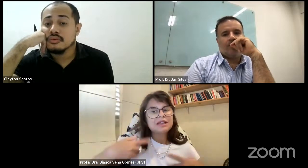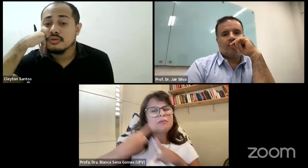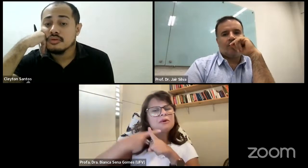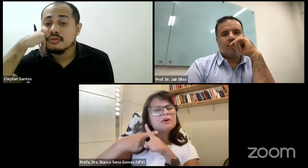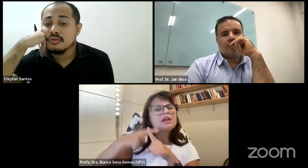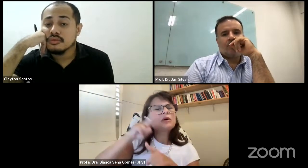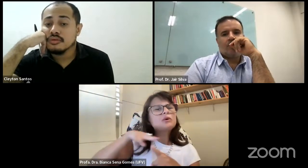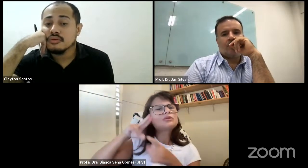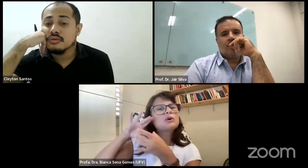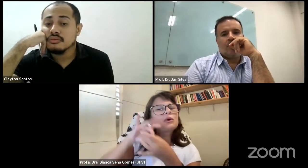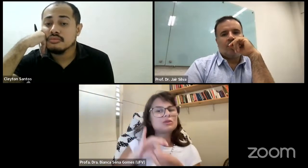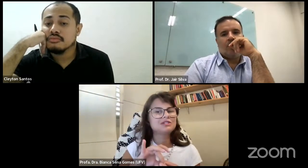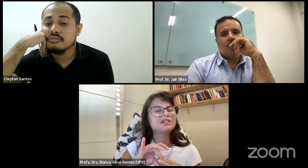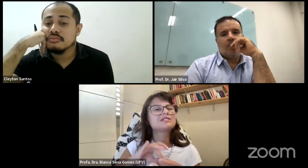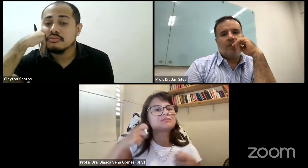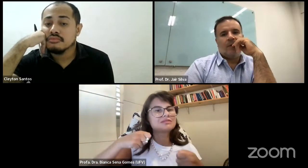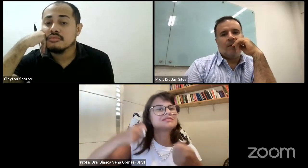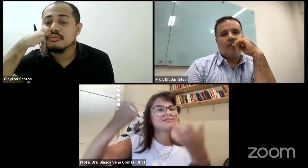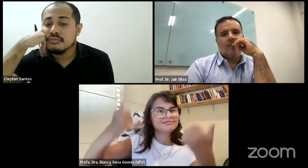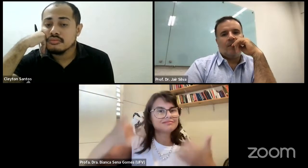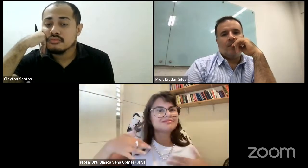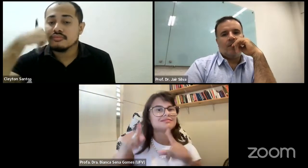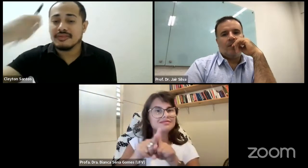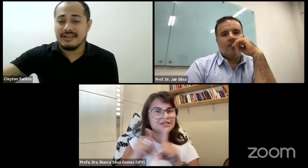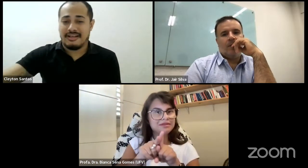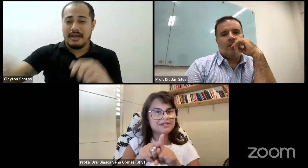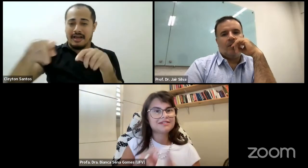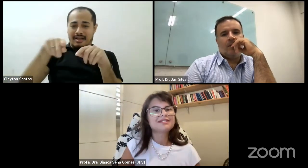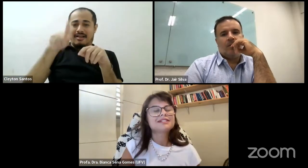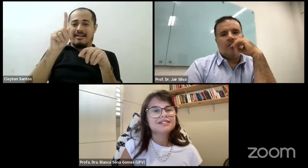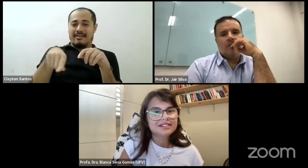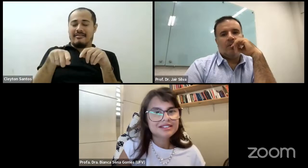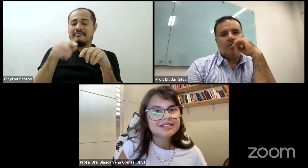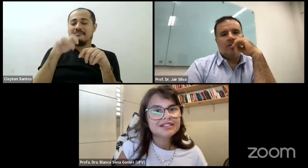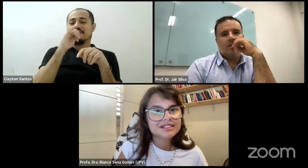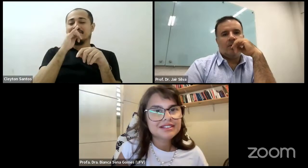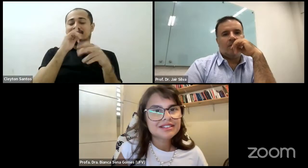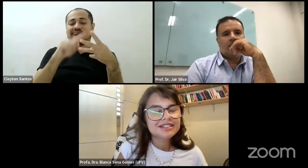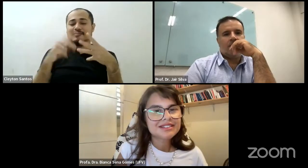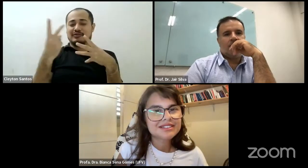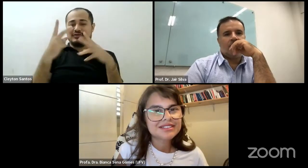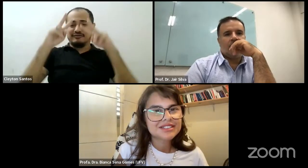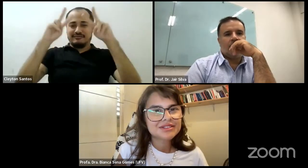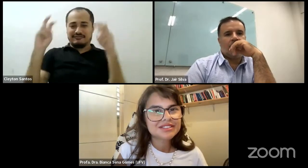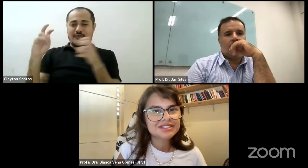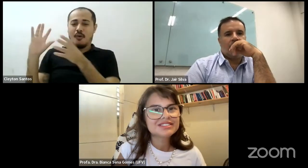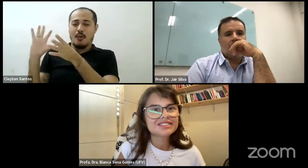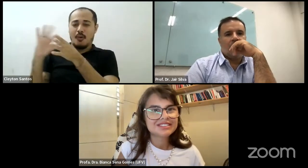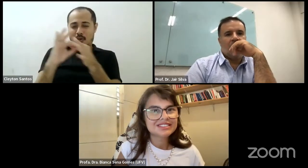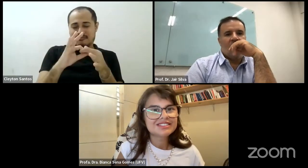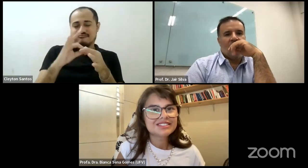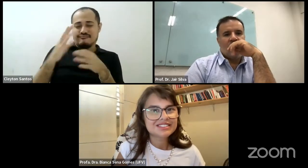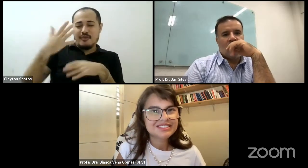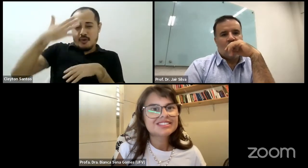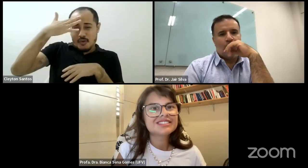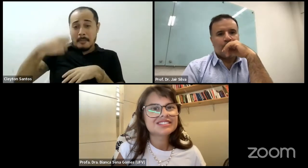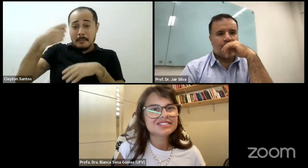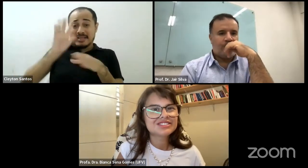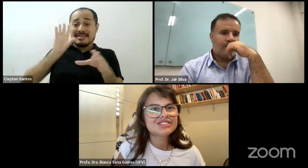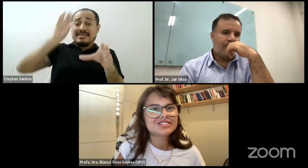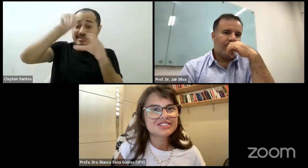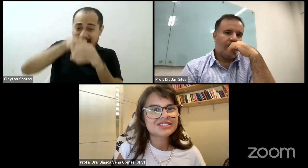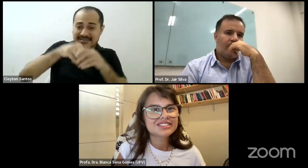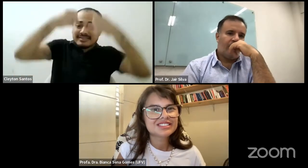Pra gente ter certeza, pra gente ter uma confirmação do fato. Então, eu queria que você explicasse.